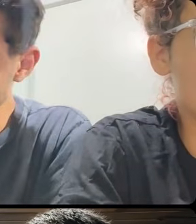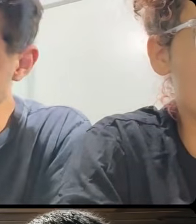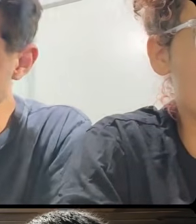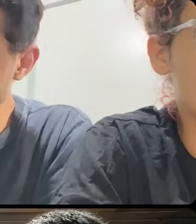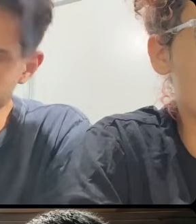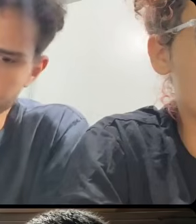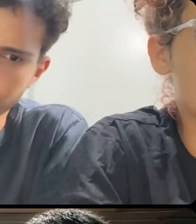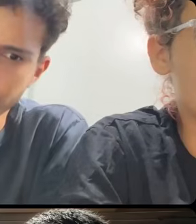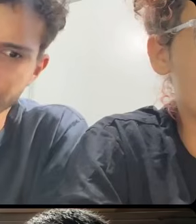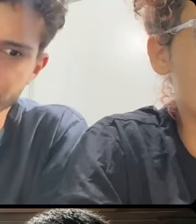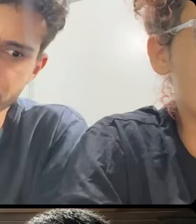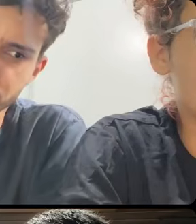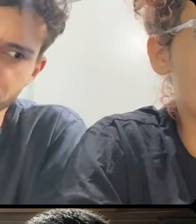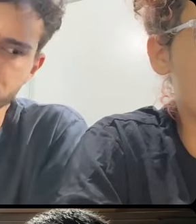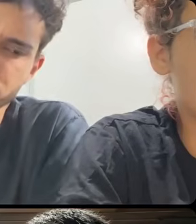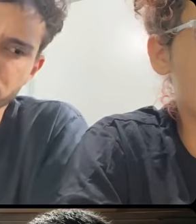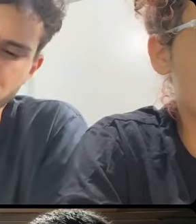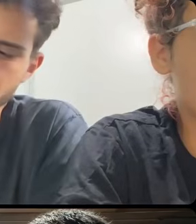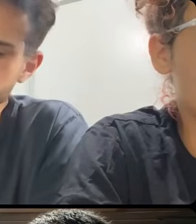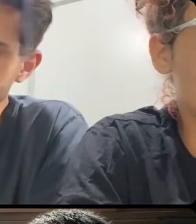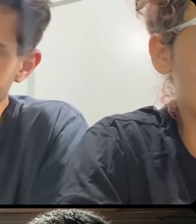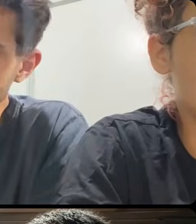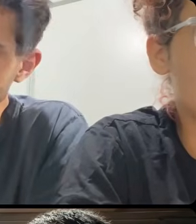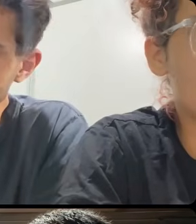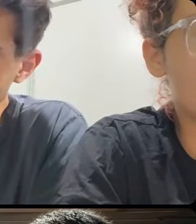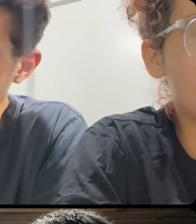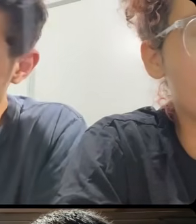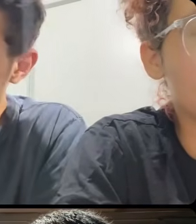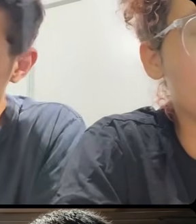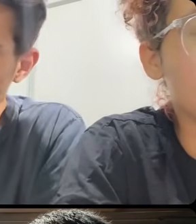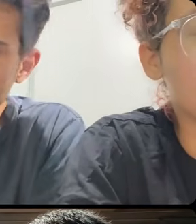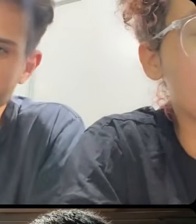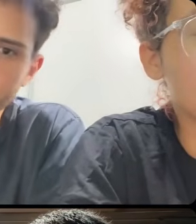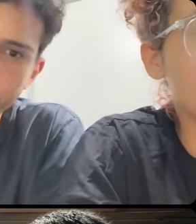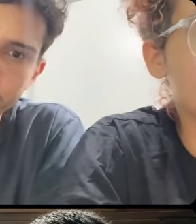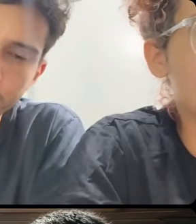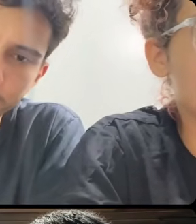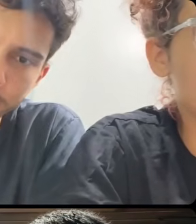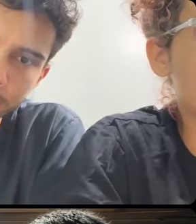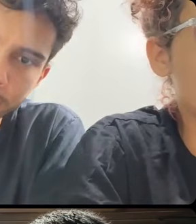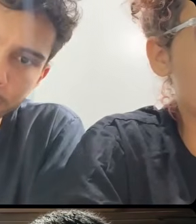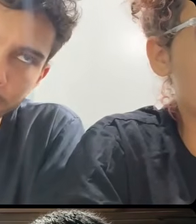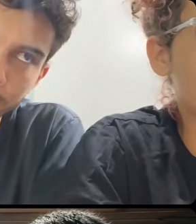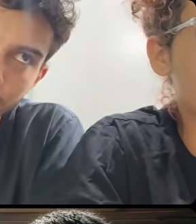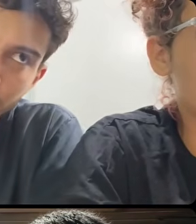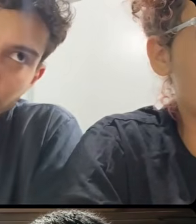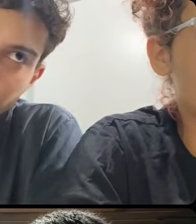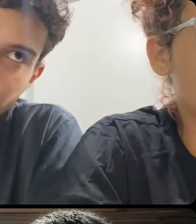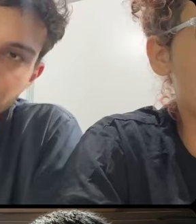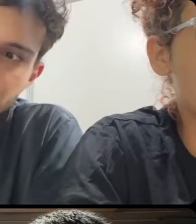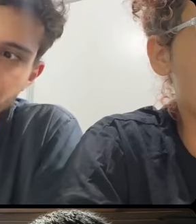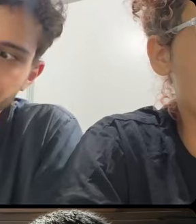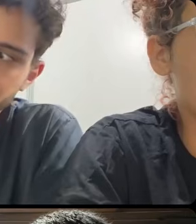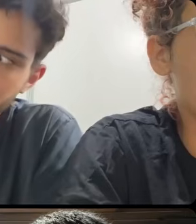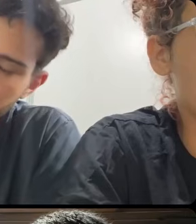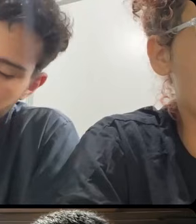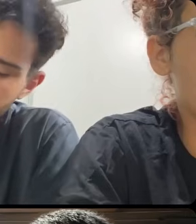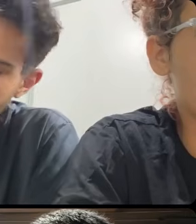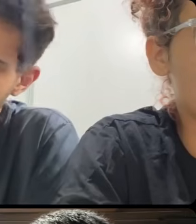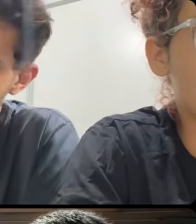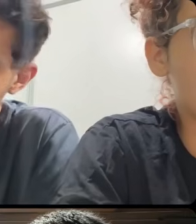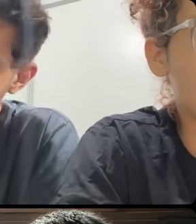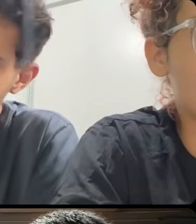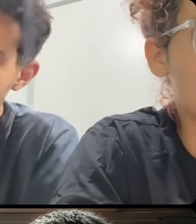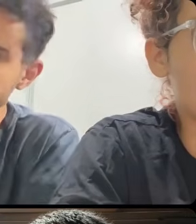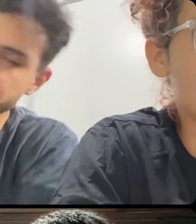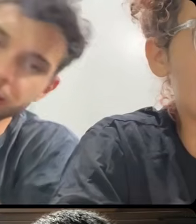escreveu versículos ou palavras assim direcionadas por Deus, sabe? Escrevemos dentro e a gente entregou em várias casas, sabe? Deixamos